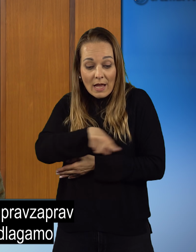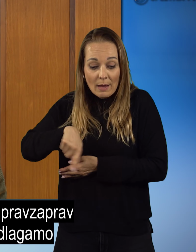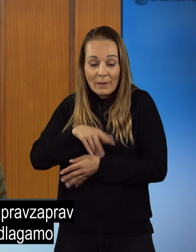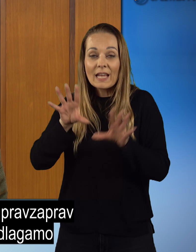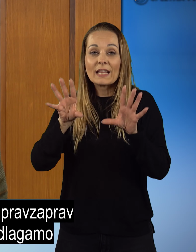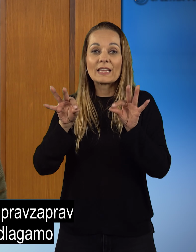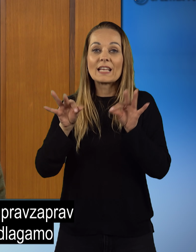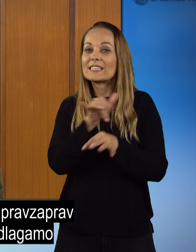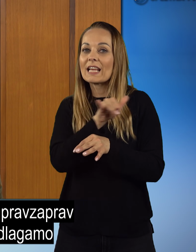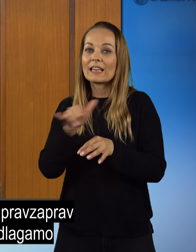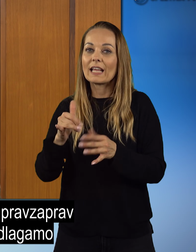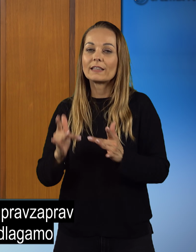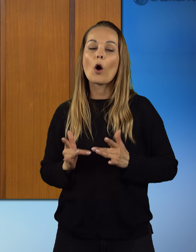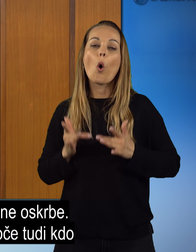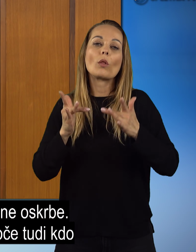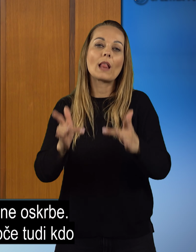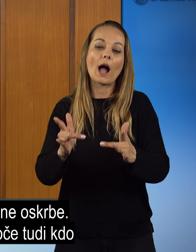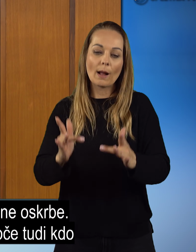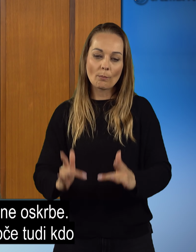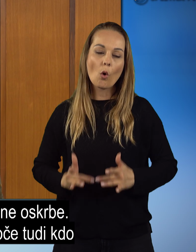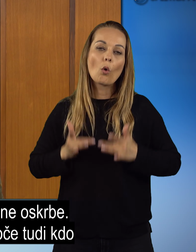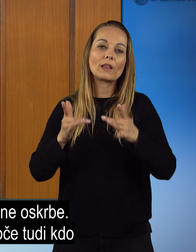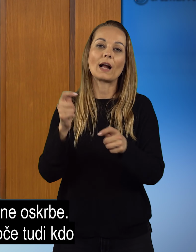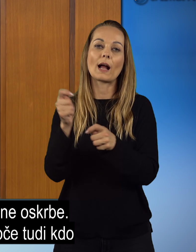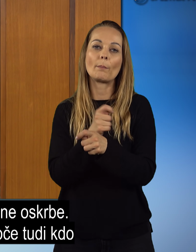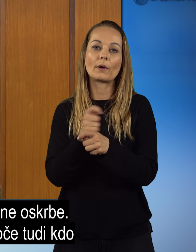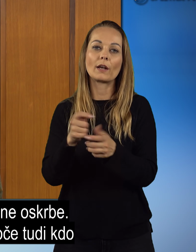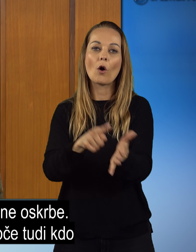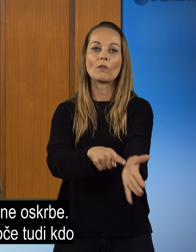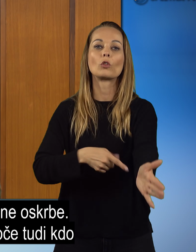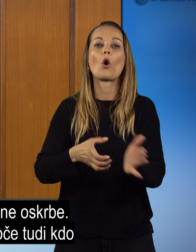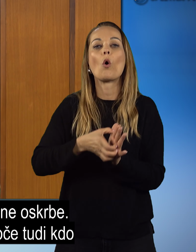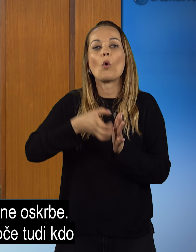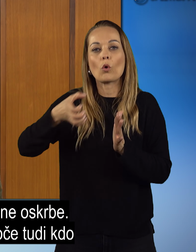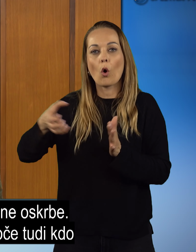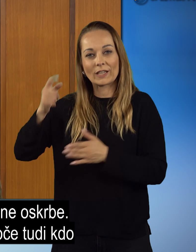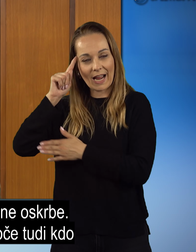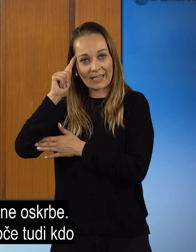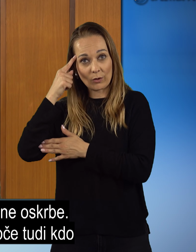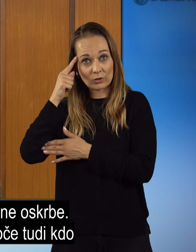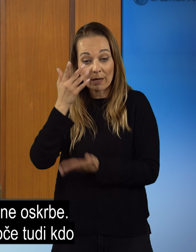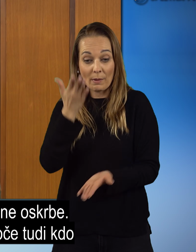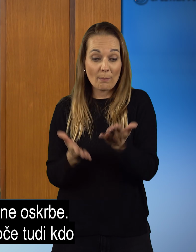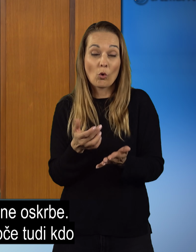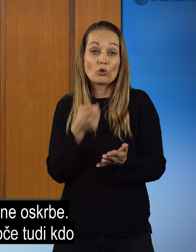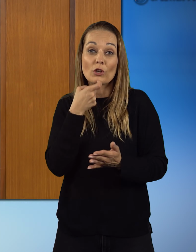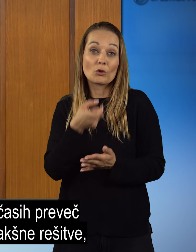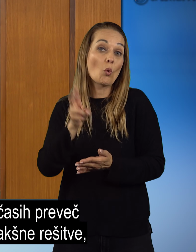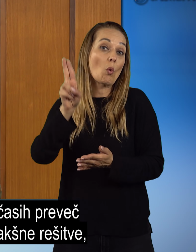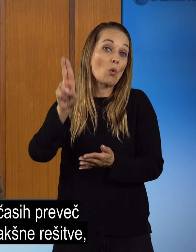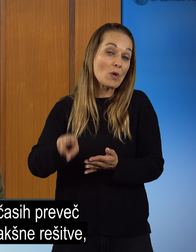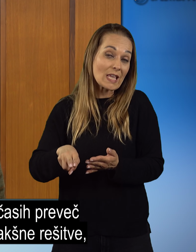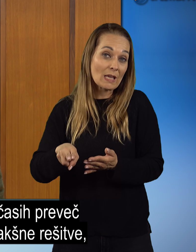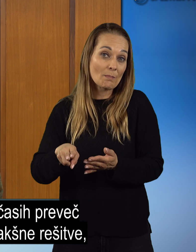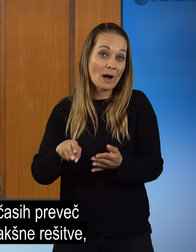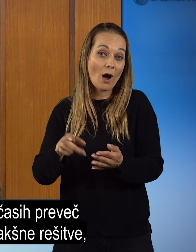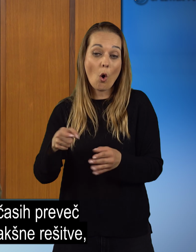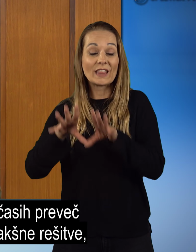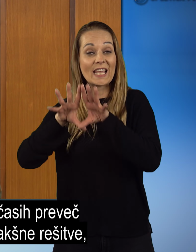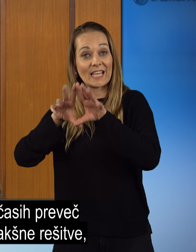pravzaprav desetletja odlagamo prenovo dolgotrajne oskrbe, ne? Tako da mogoče ima kdo